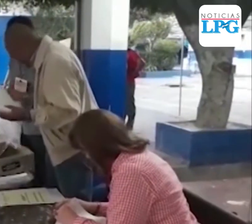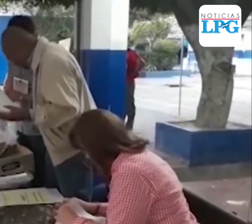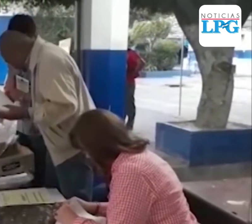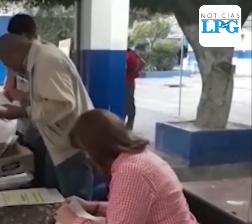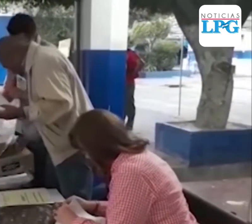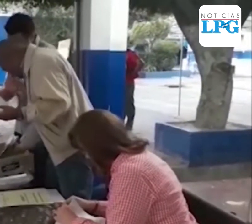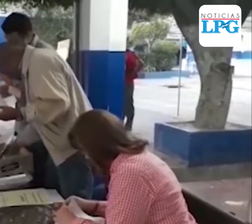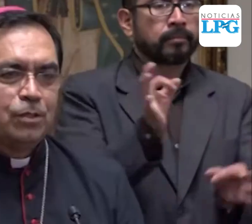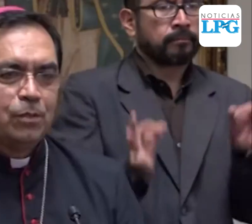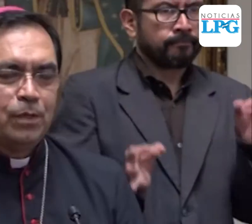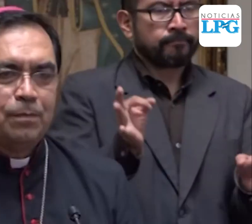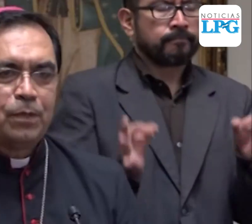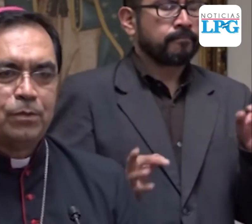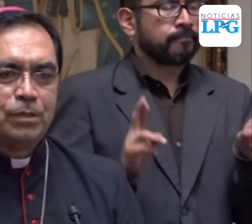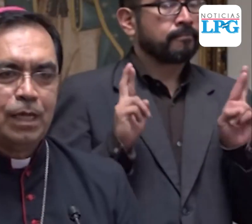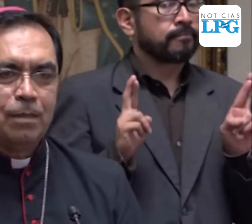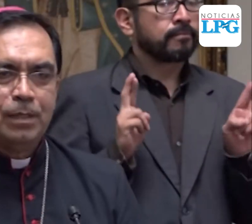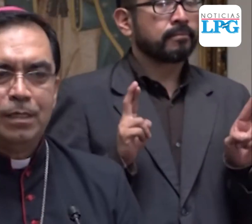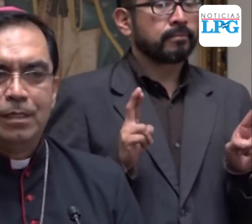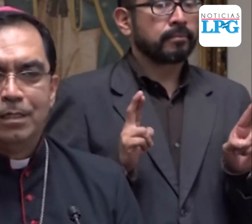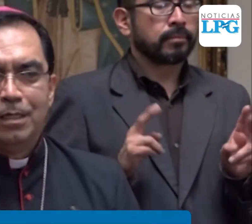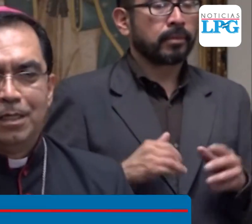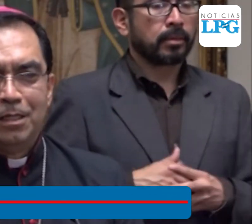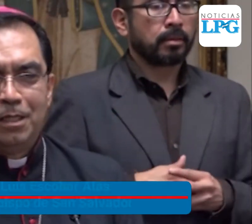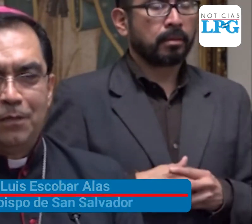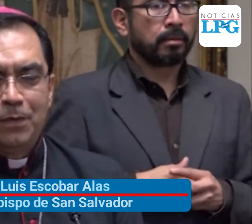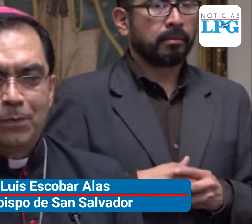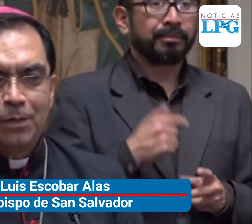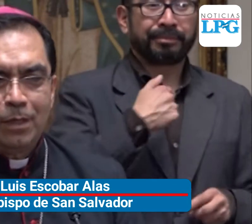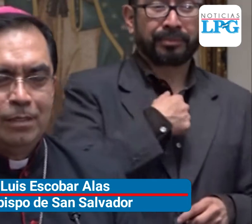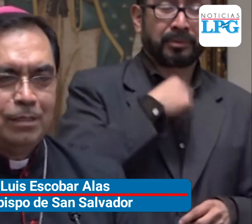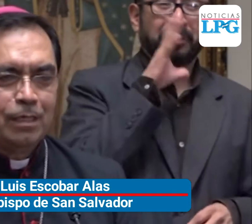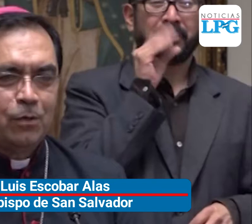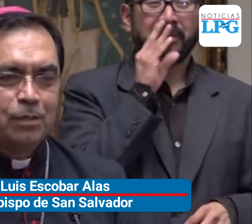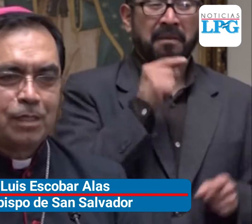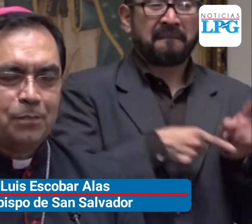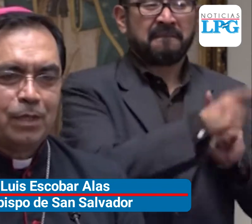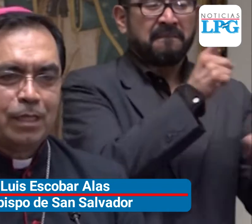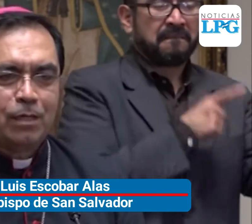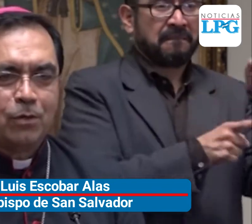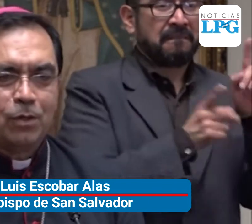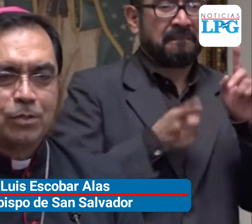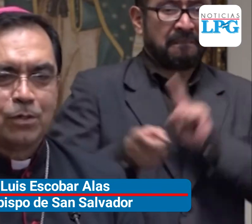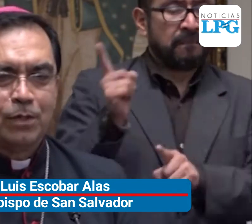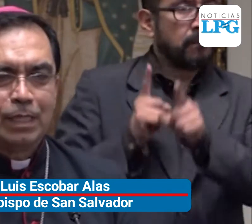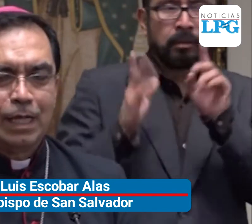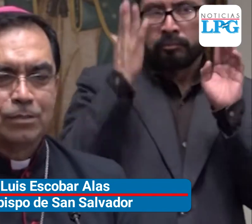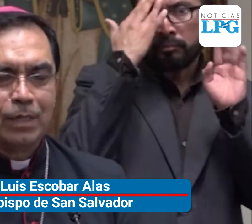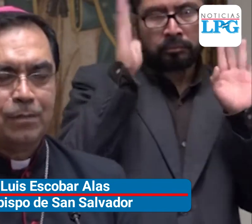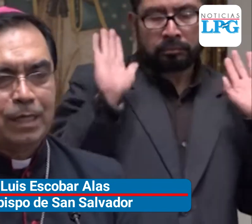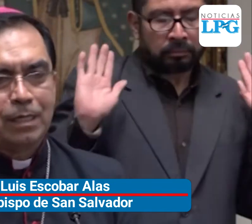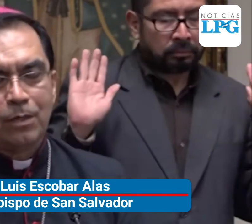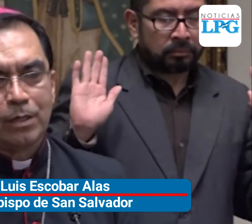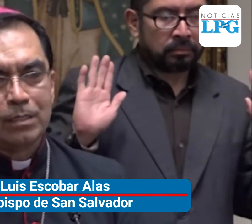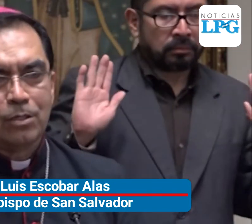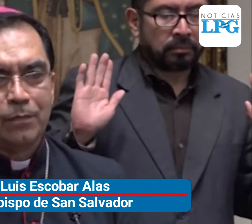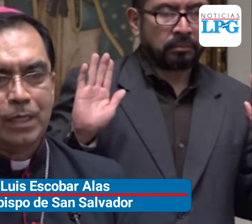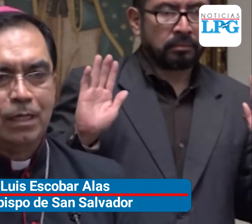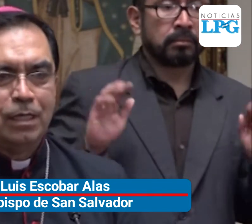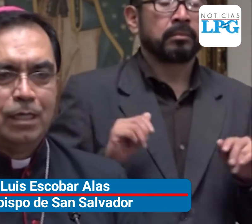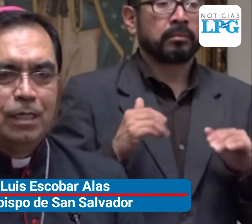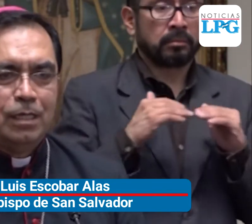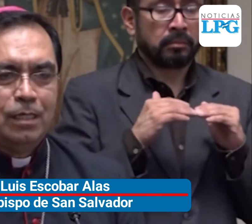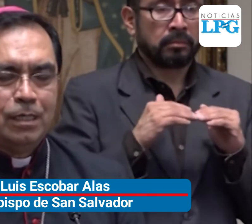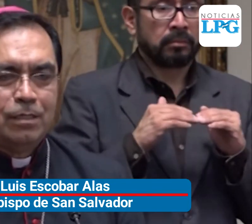de 2015. Yo no voy a pronunciarme ni a favor ni en contra porque desconozco el caso. Además, creo que